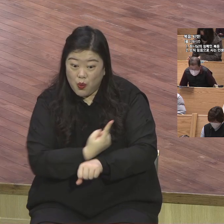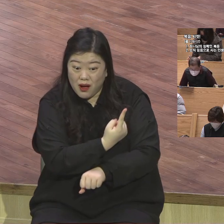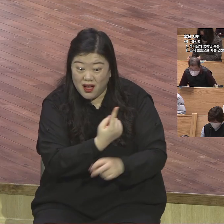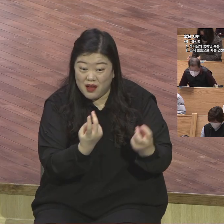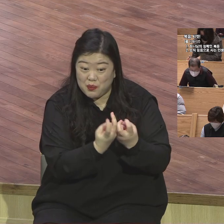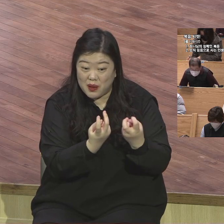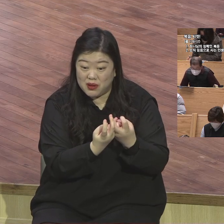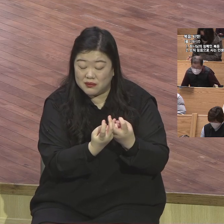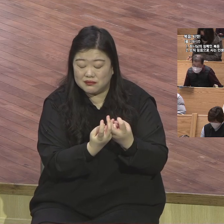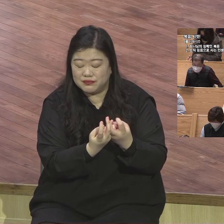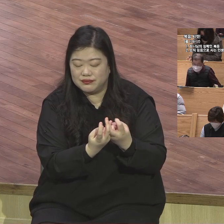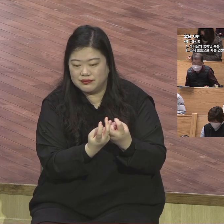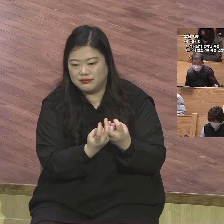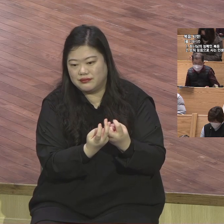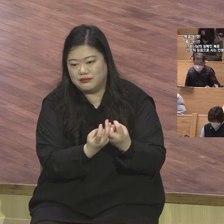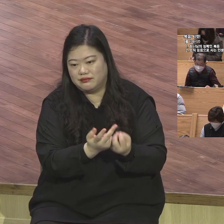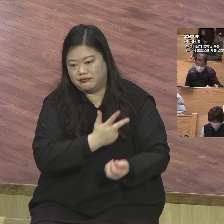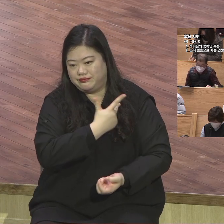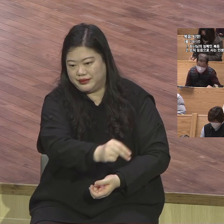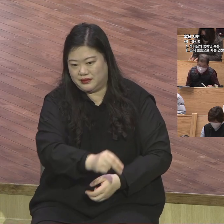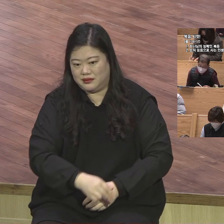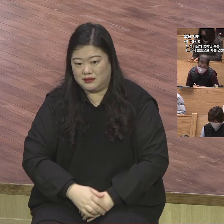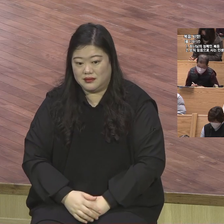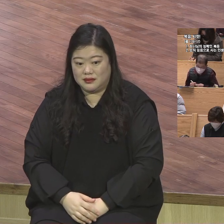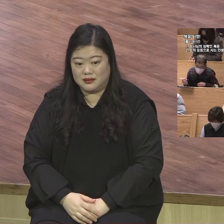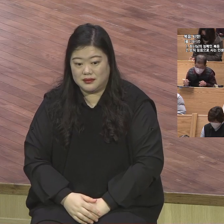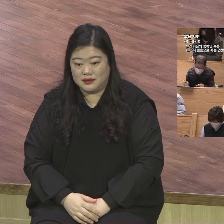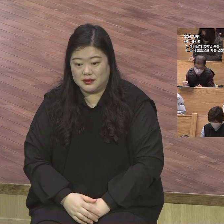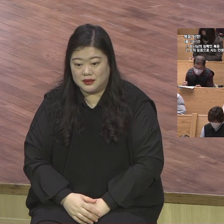하나님의 능력이 임하는 통로예요.